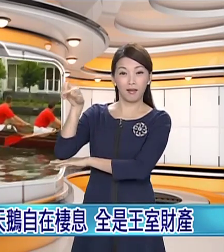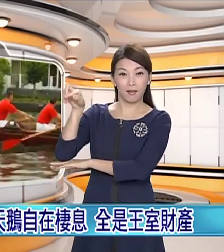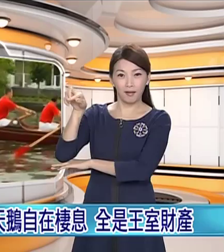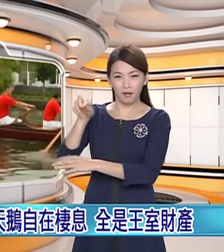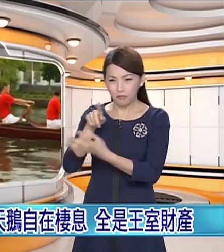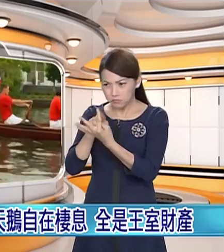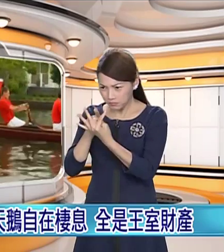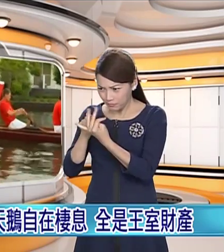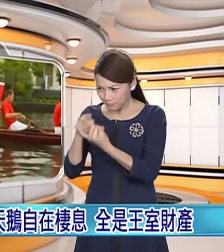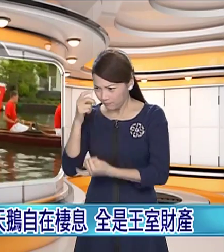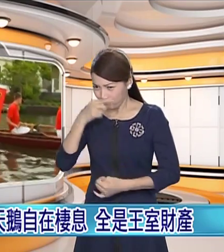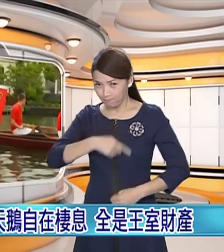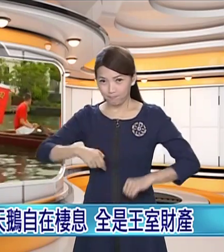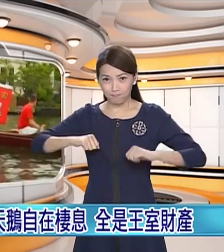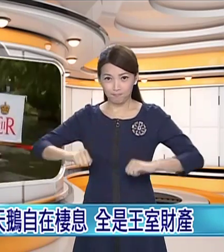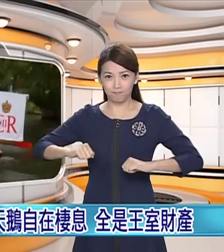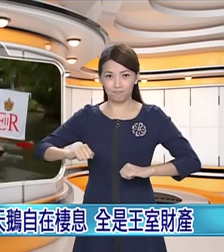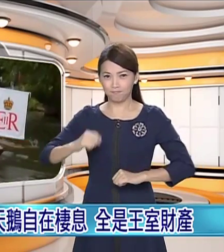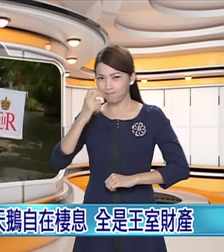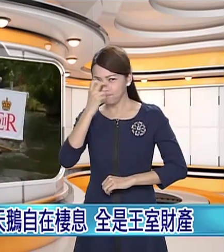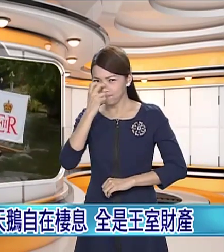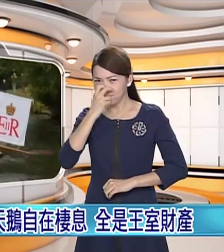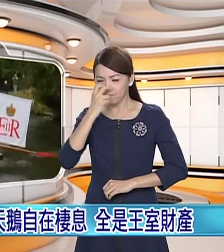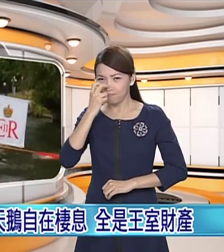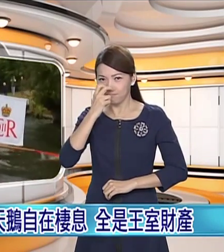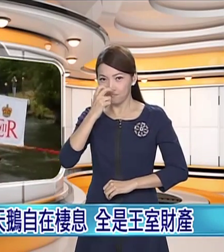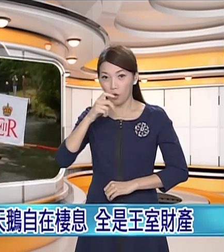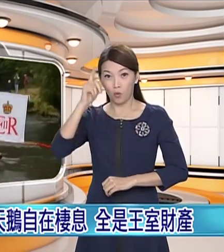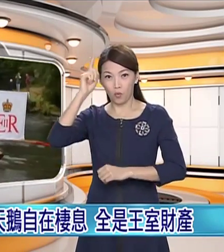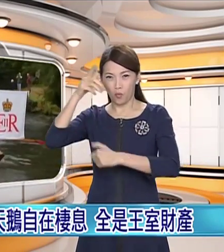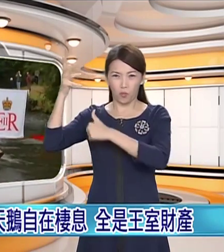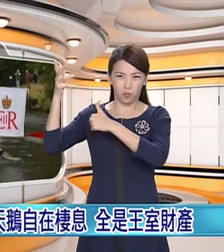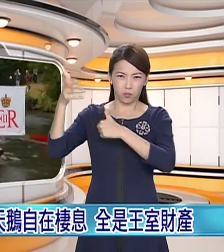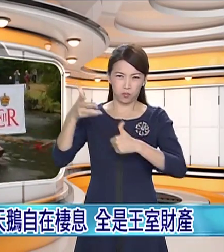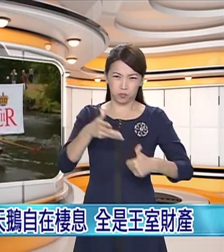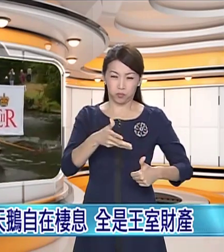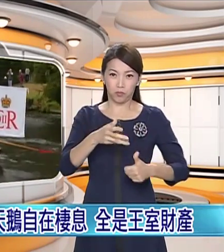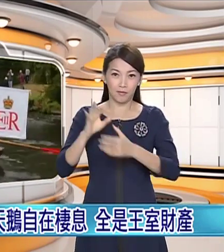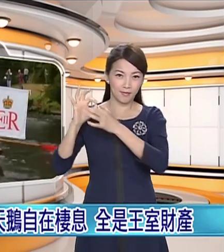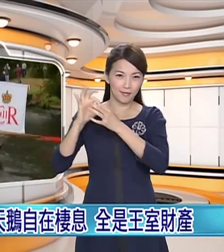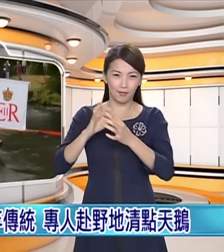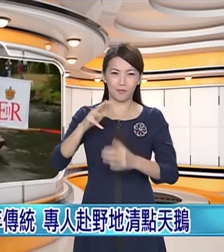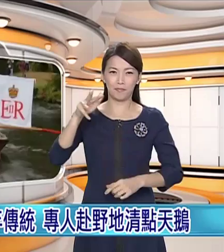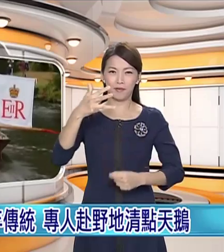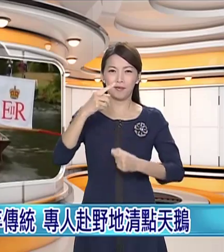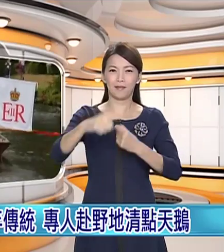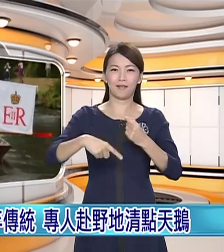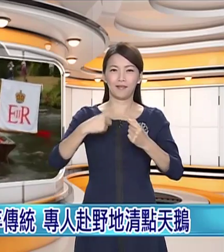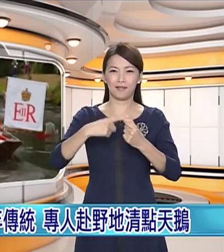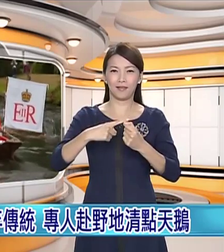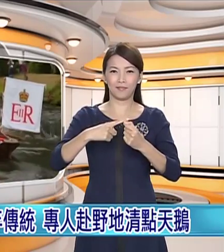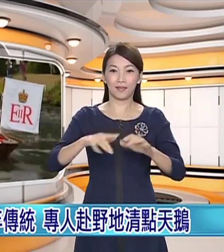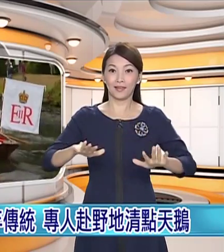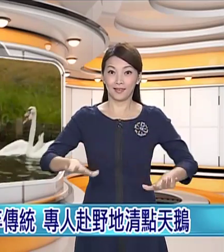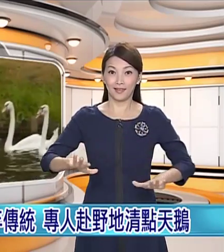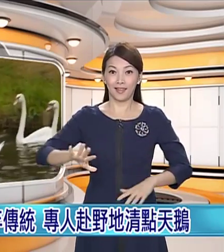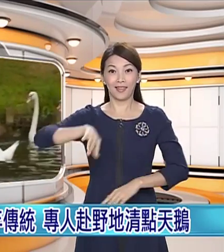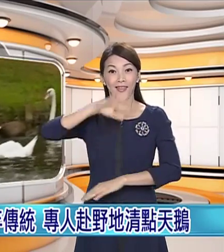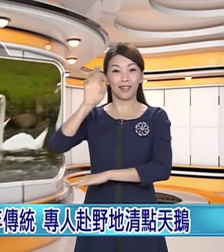清点天鹅的数量，顺便为天鹅做健康检查。而这项延续了800年的数天鹅